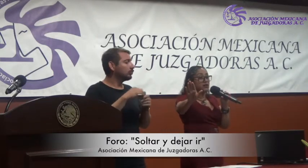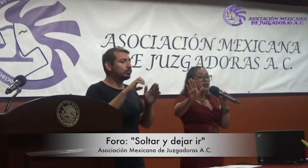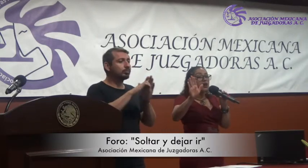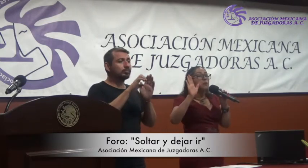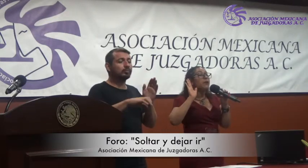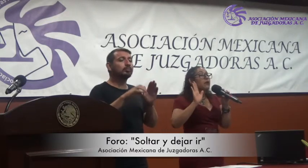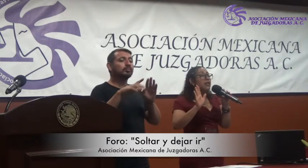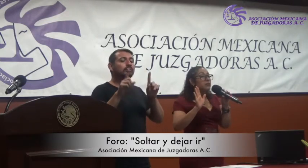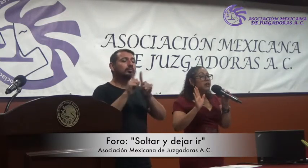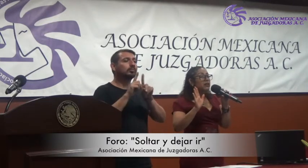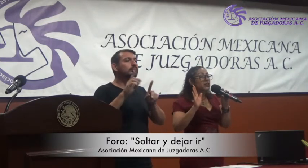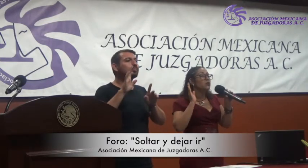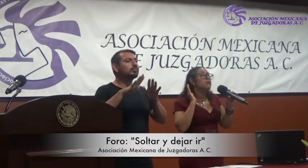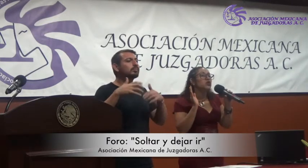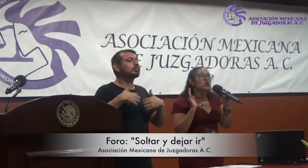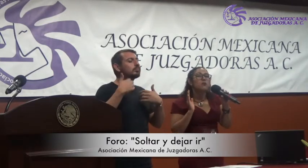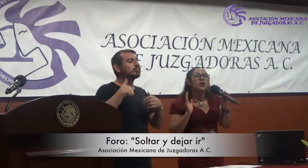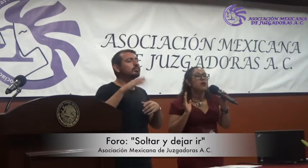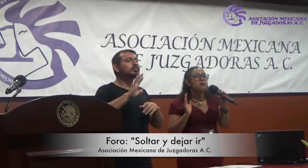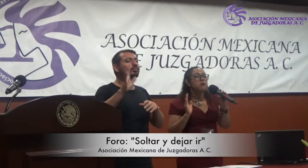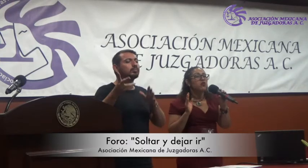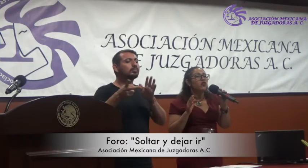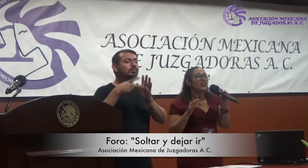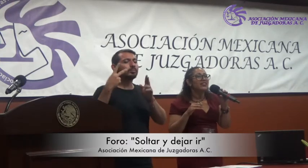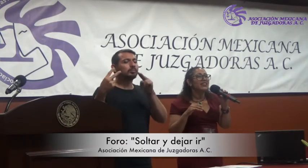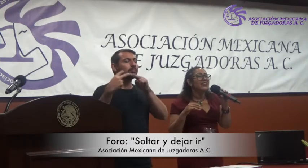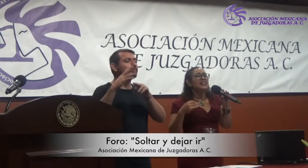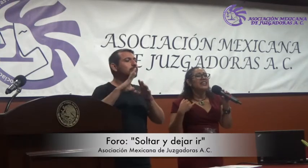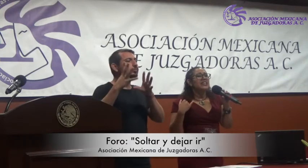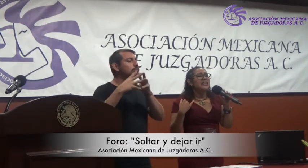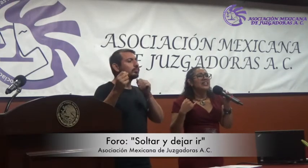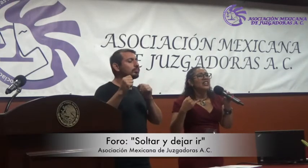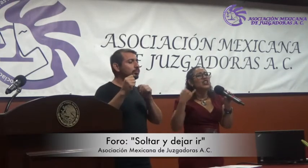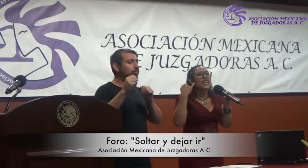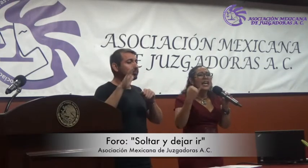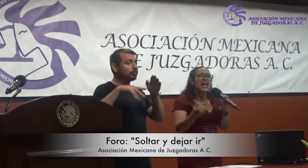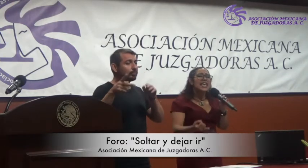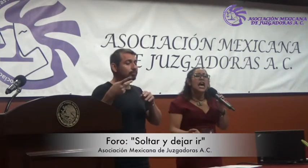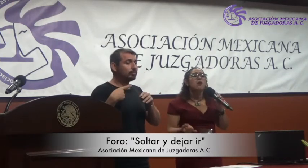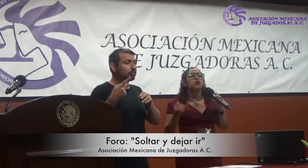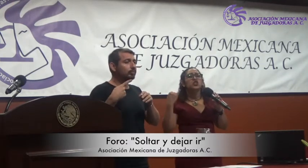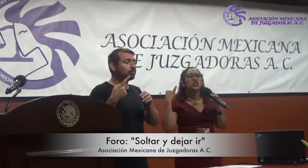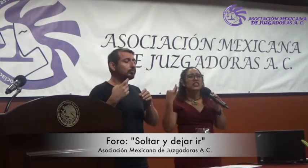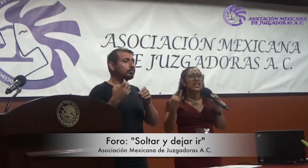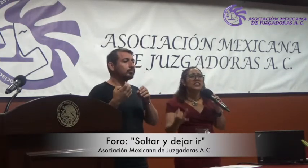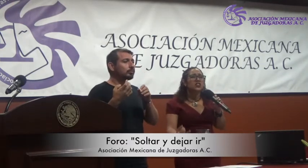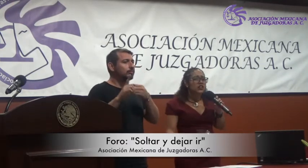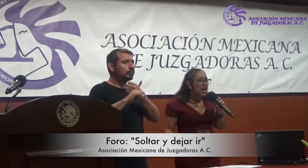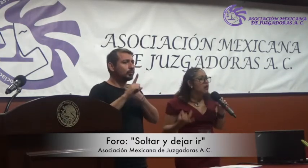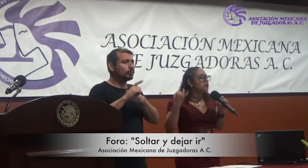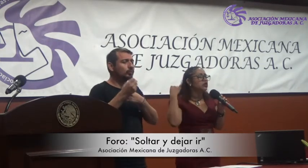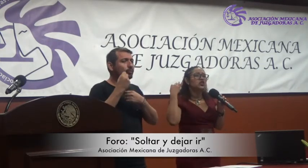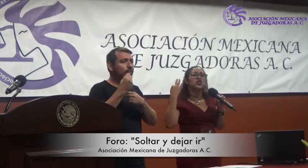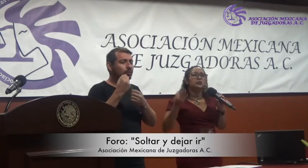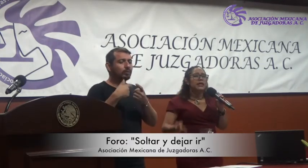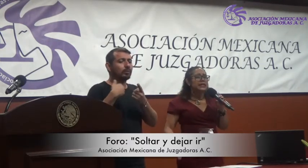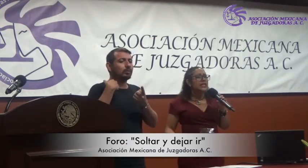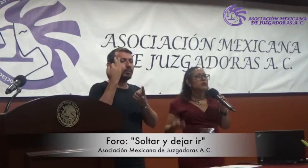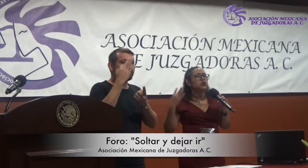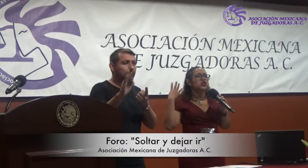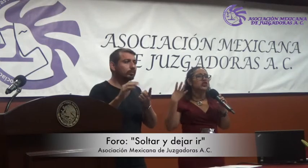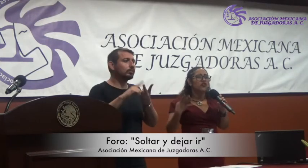ver. Pero además tuvimos un problema muy fuerte y nos engañamos, nos traicionamos,